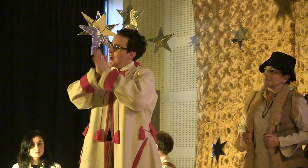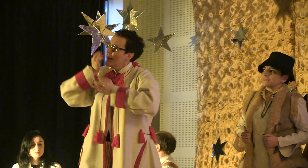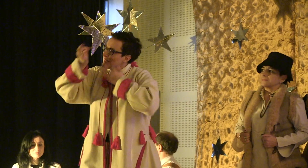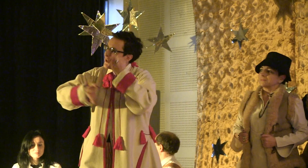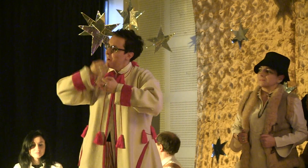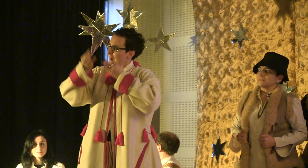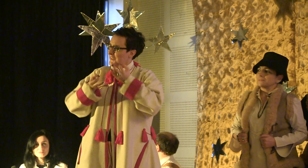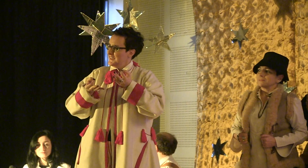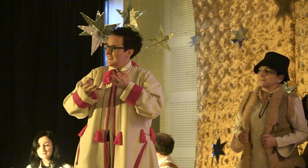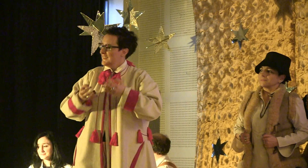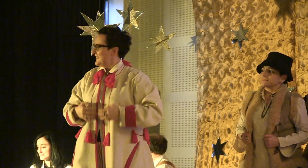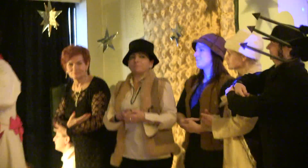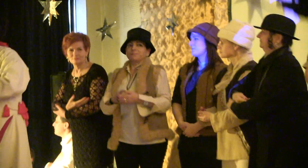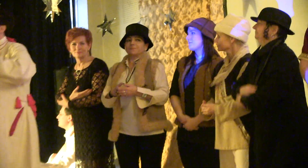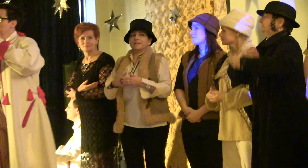nami.